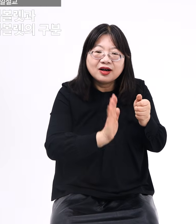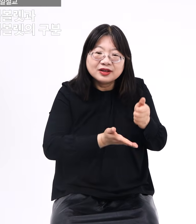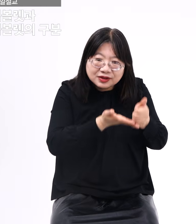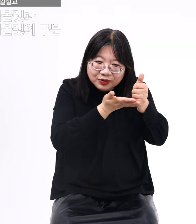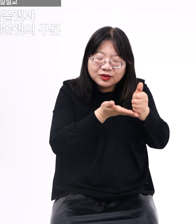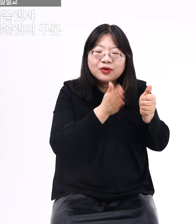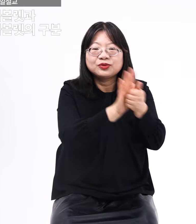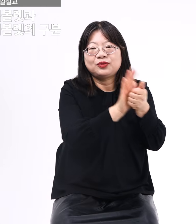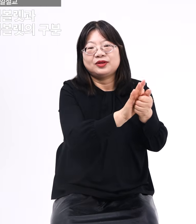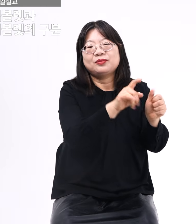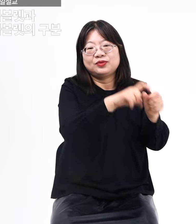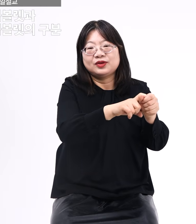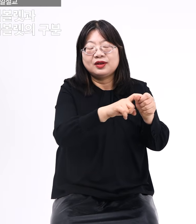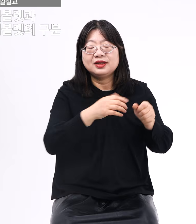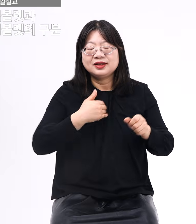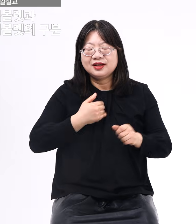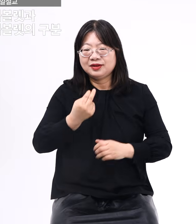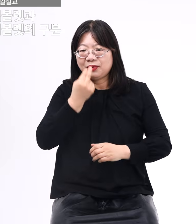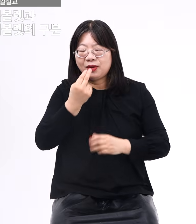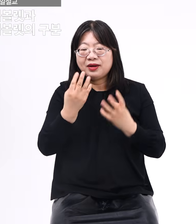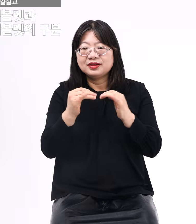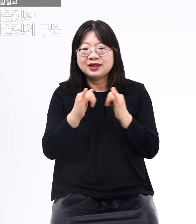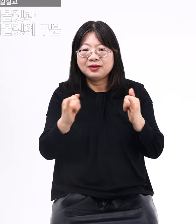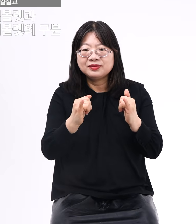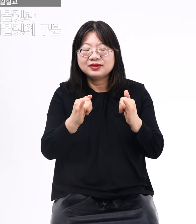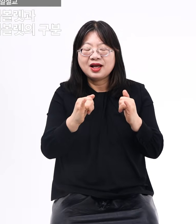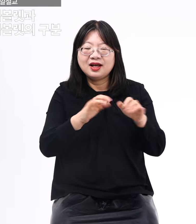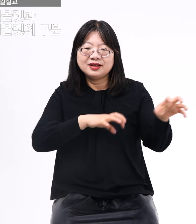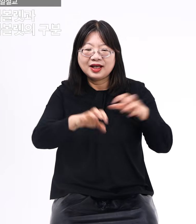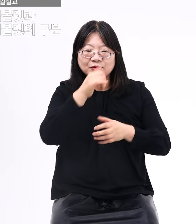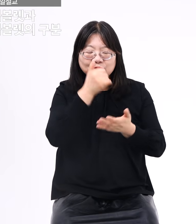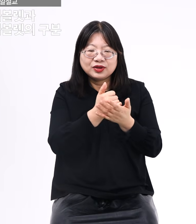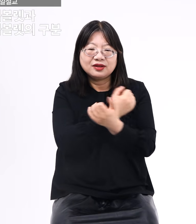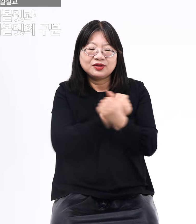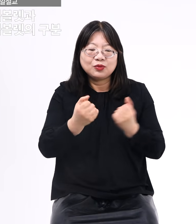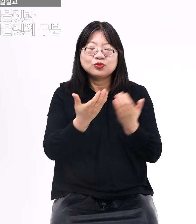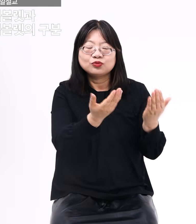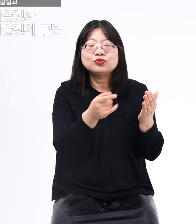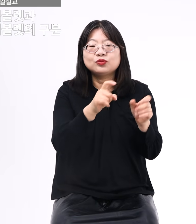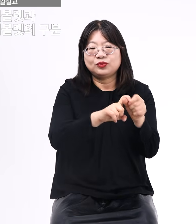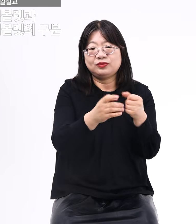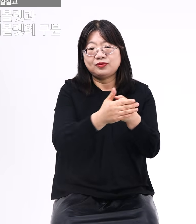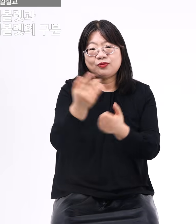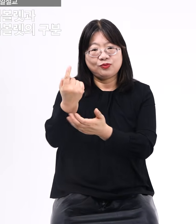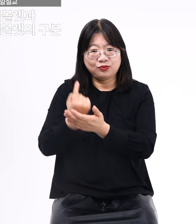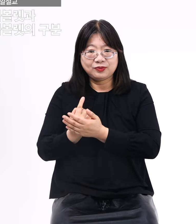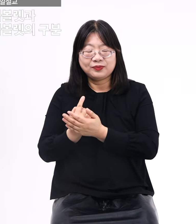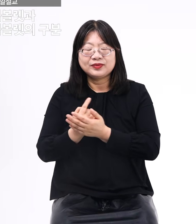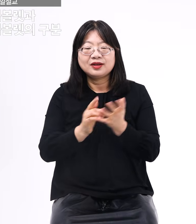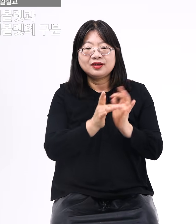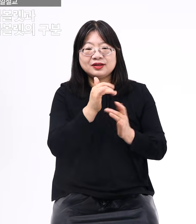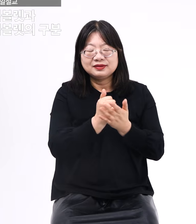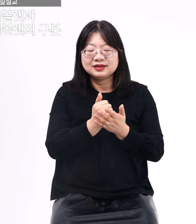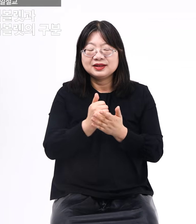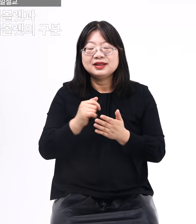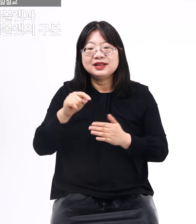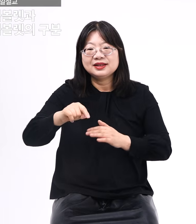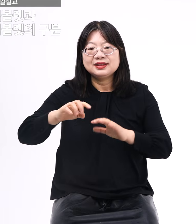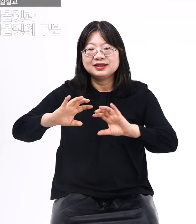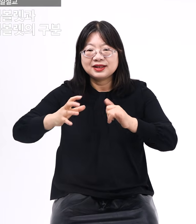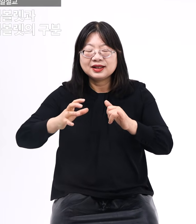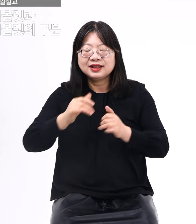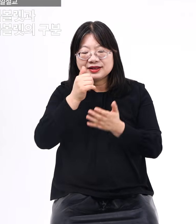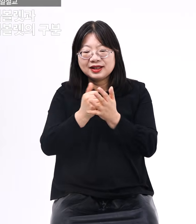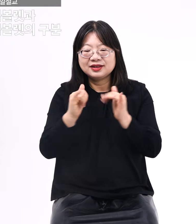사람들의 대속물로 주려고 왔다. 이것이 예수님의 이 땅에 죄인된 모습을